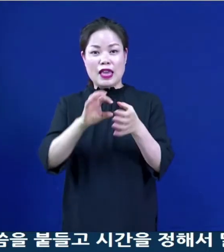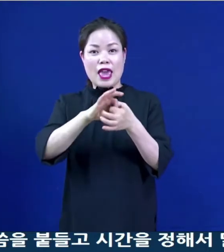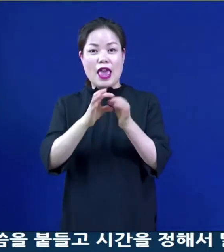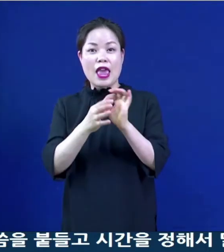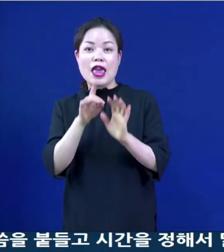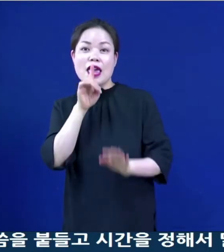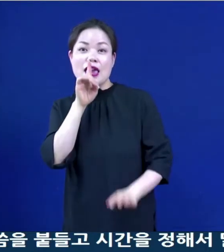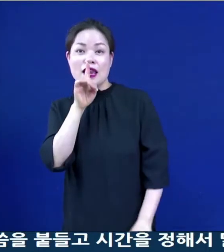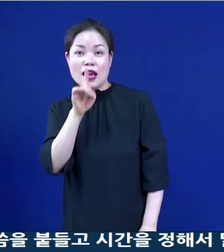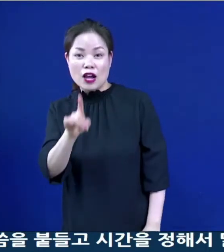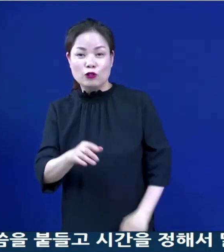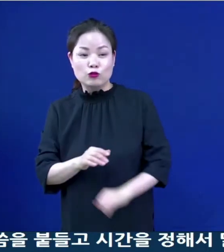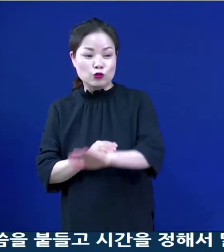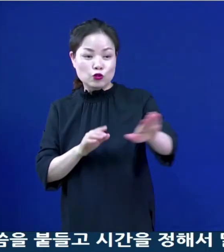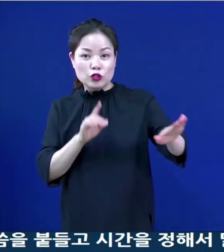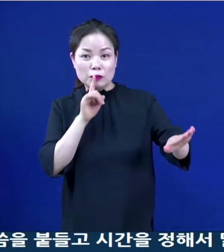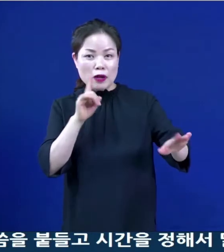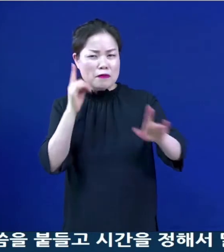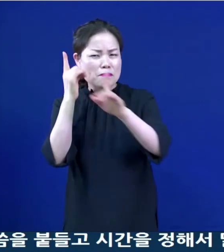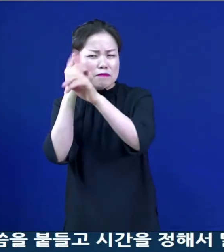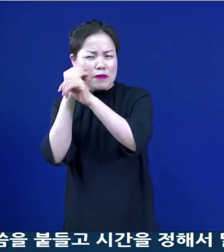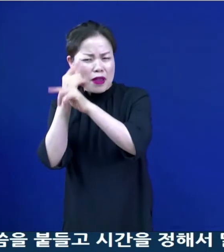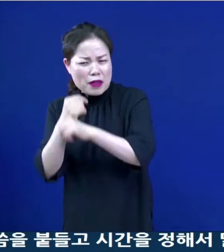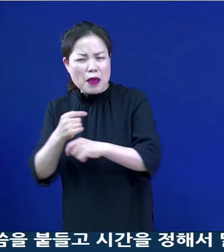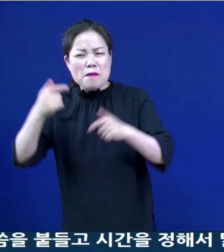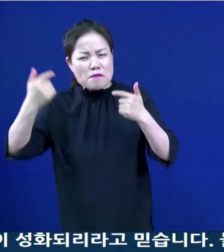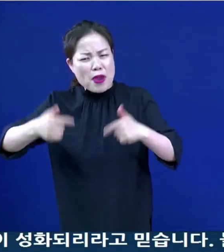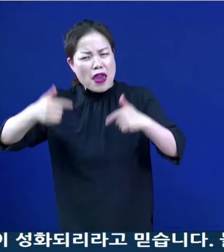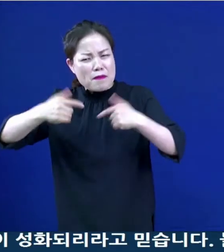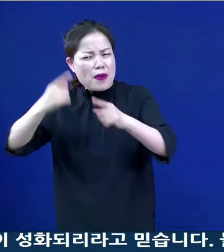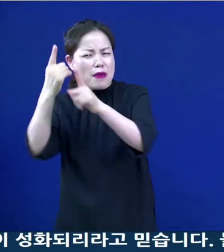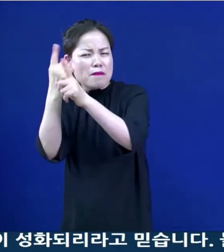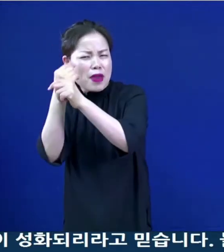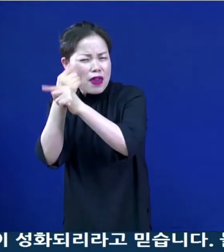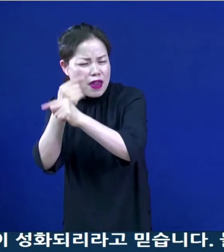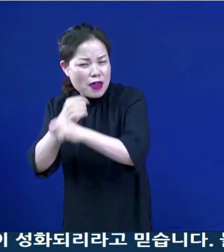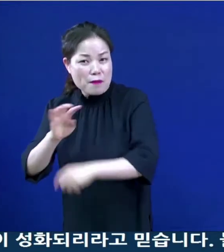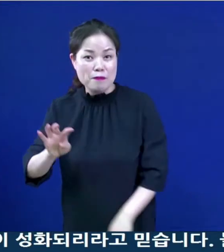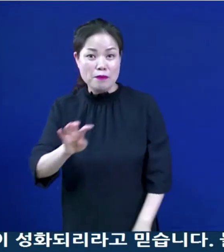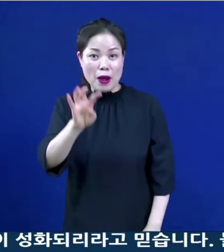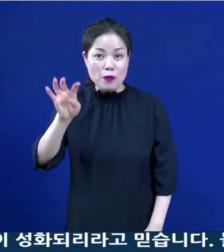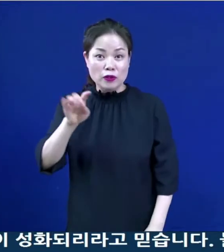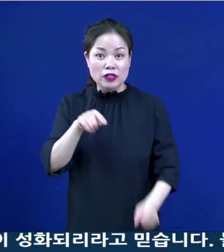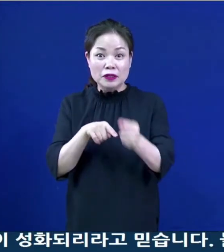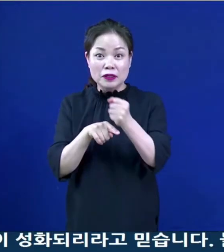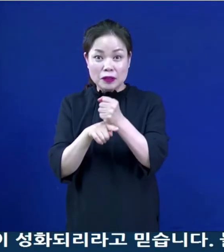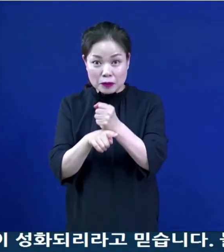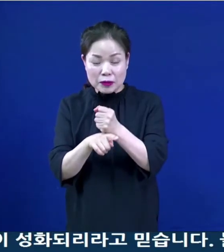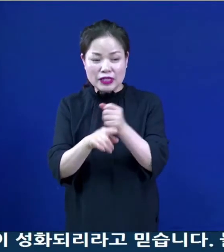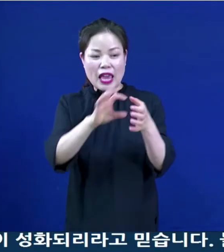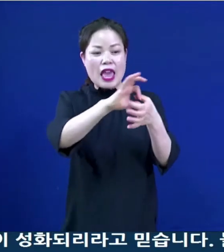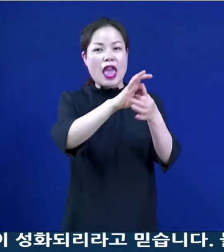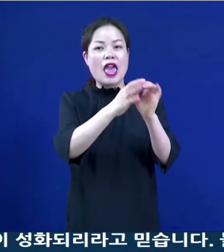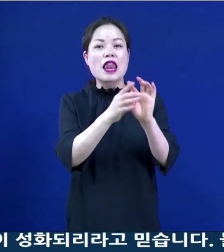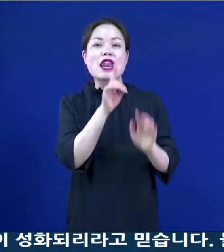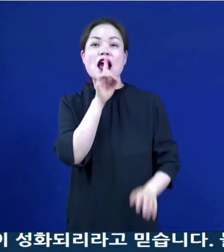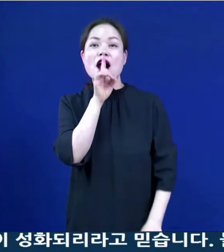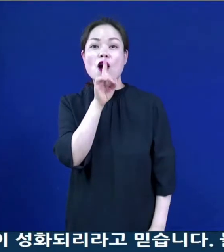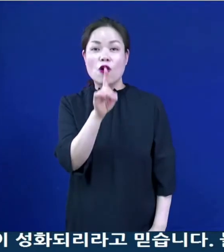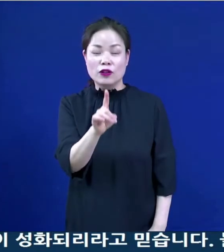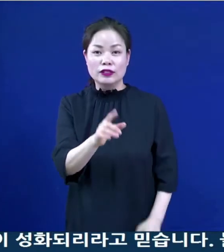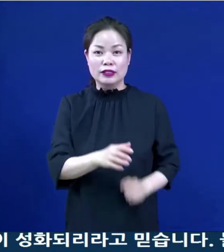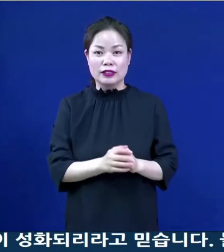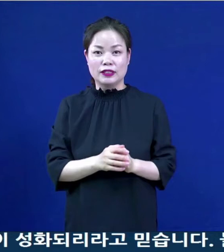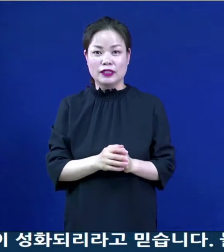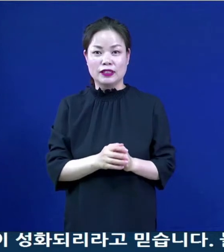헬라어에서는 재밌습니다. 우리말로 날마다 그러면 그냥 매일매일 이런 좀 반복적인 의미예요. 그런데 헬라어에서 날마다의